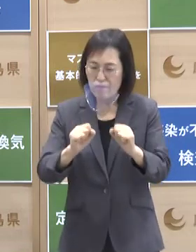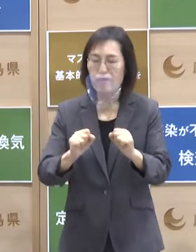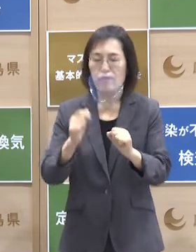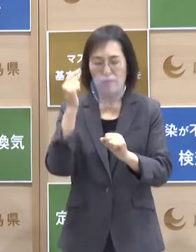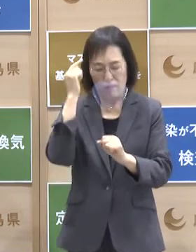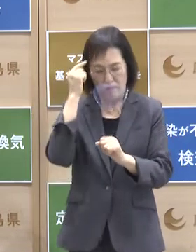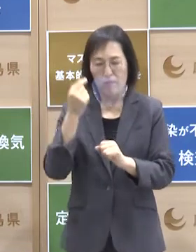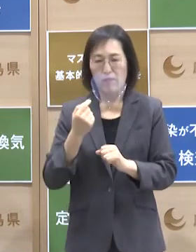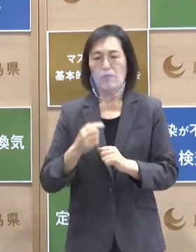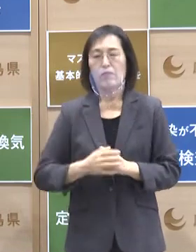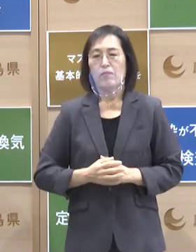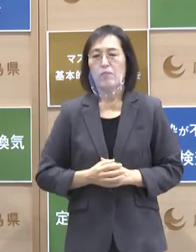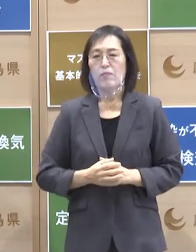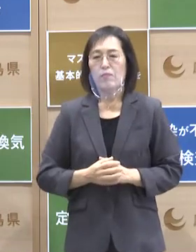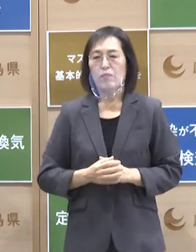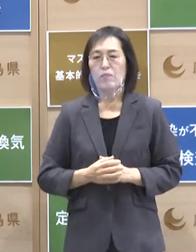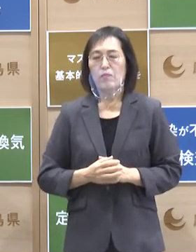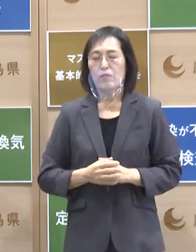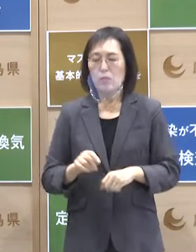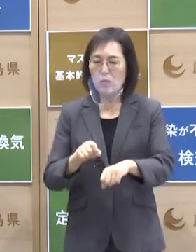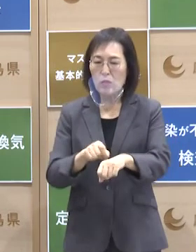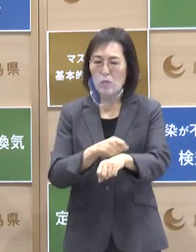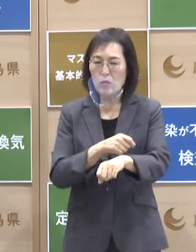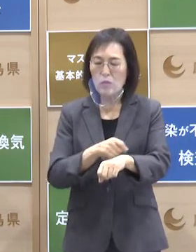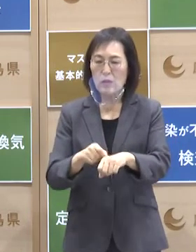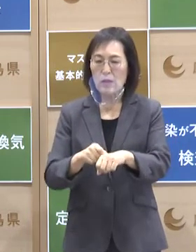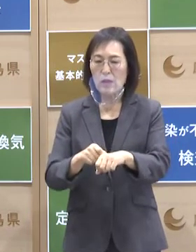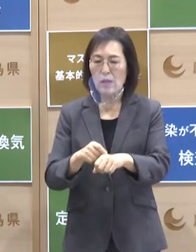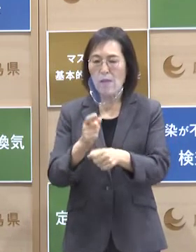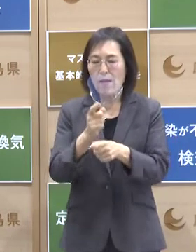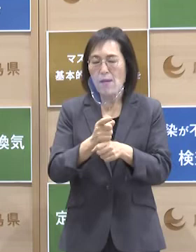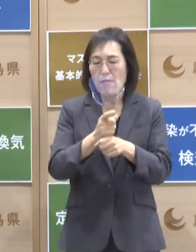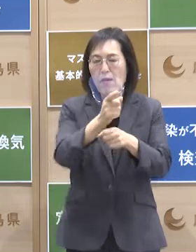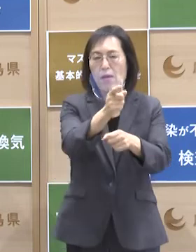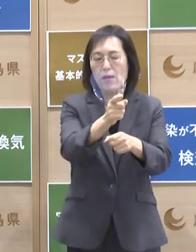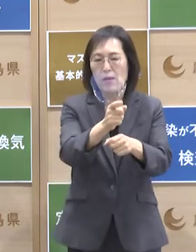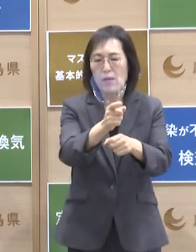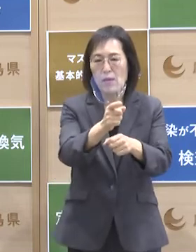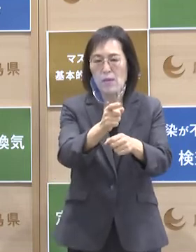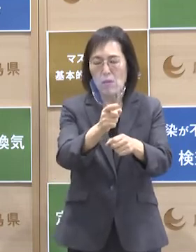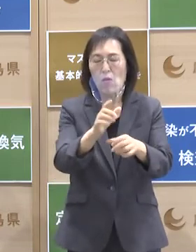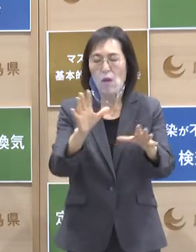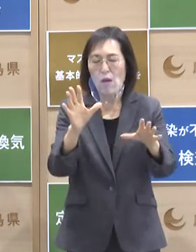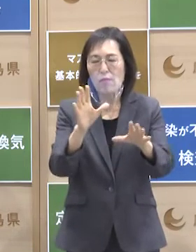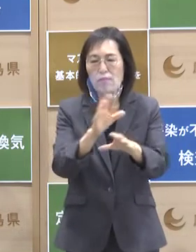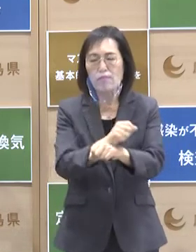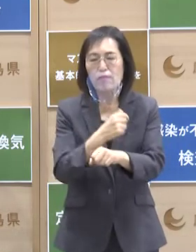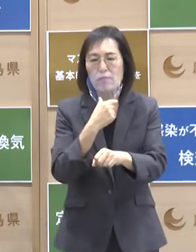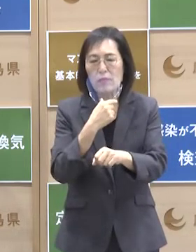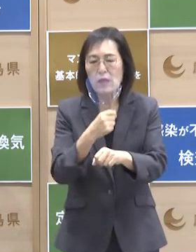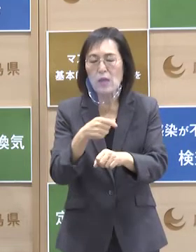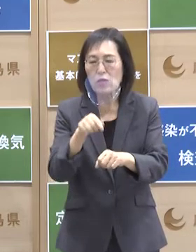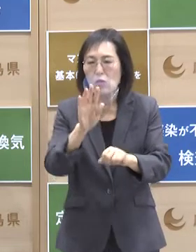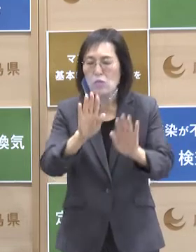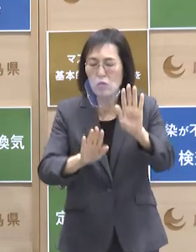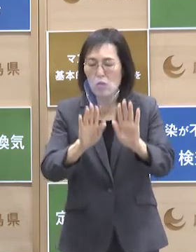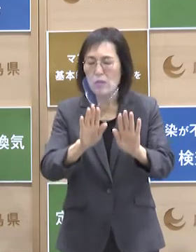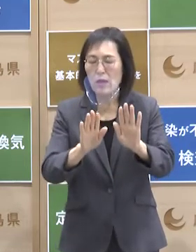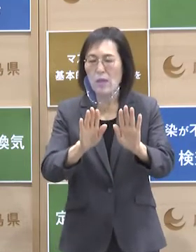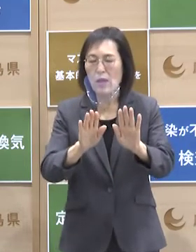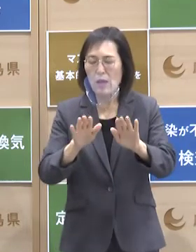。特に核兵器廃絶をめぐる情勢っていうのが今本当に厳